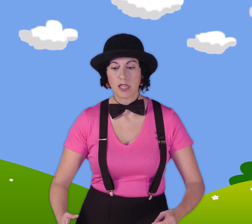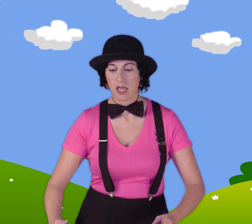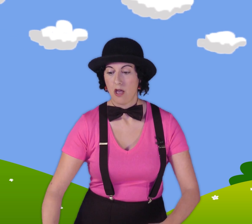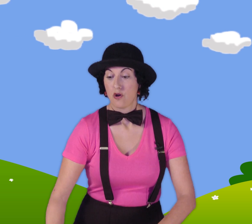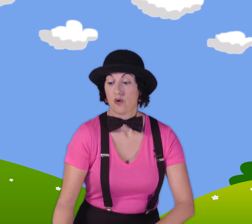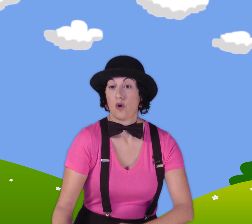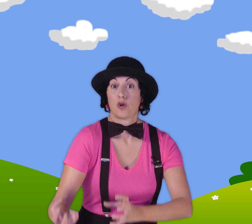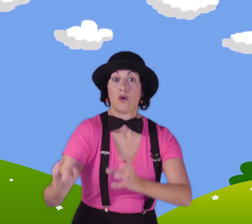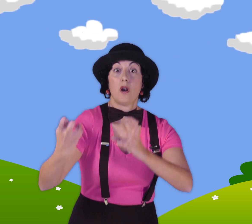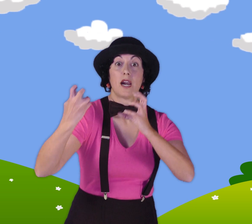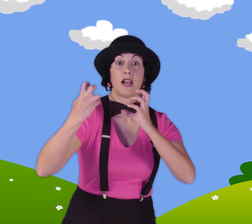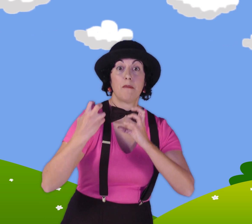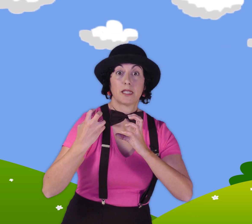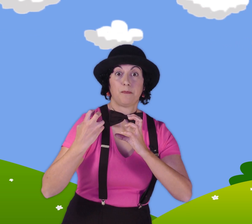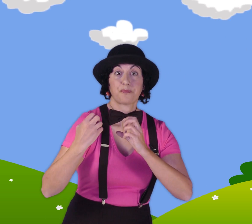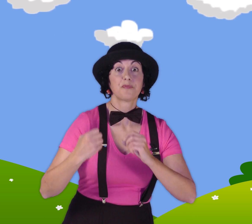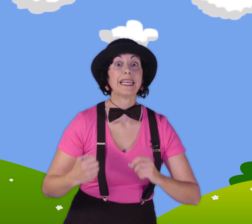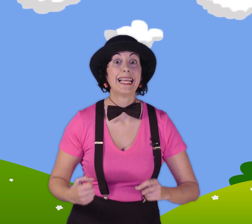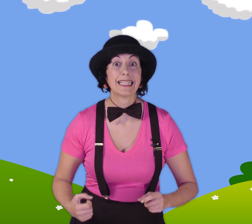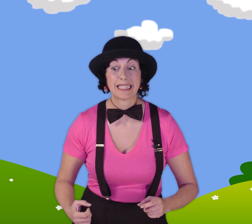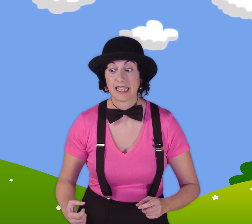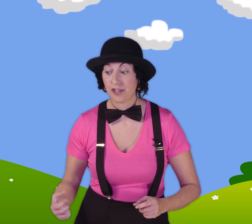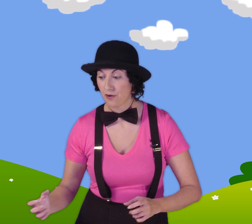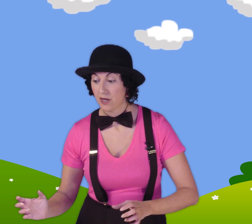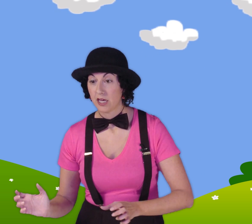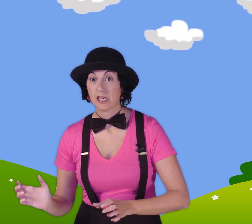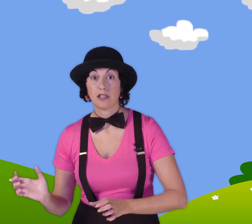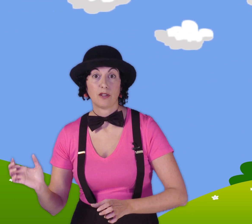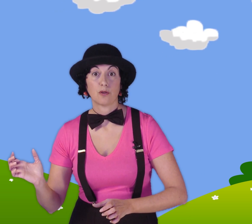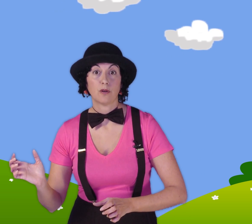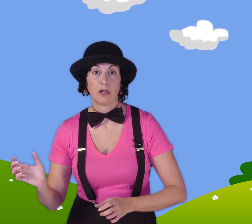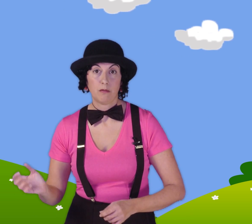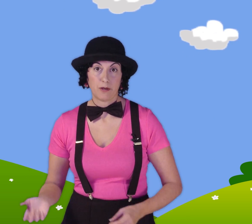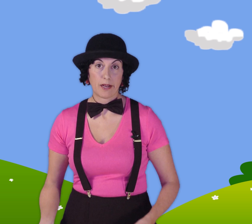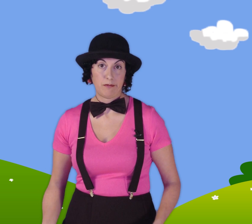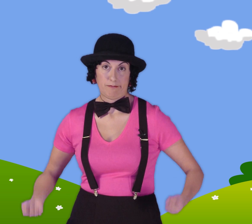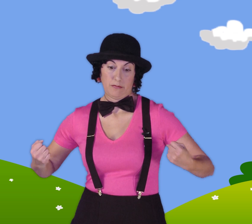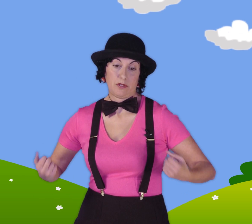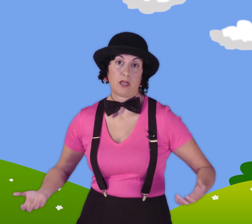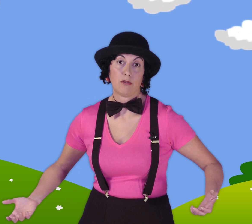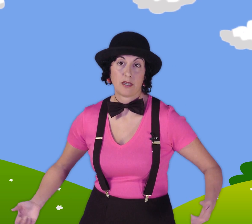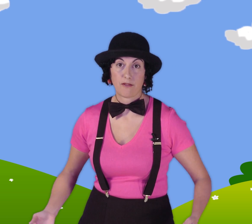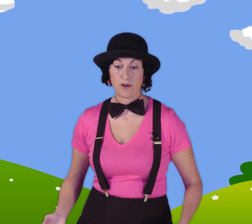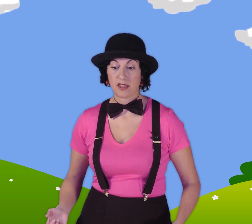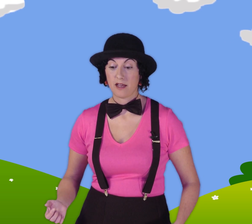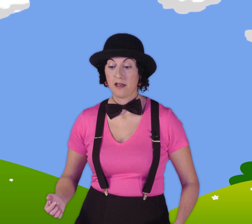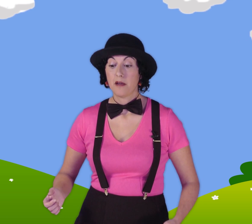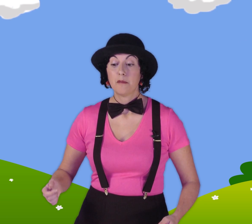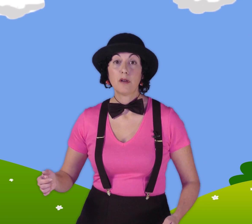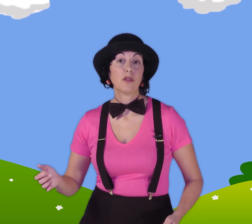gigante cogió las ramas y el sastrecillo intentó cogerlo, pero claro, sé que no tenía fuerza, pero hizo